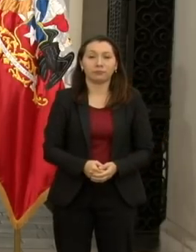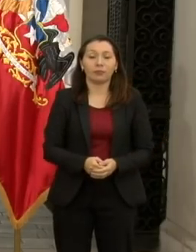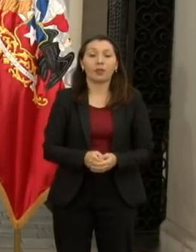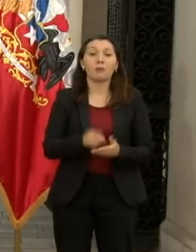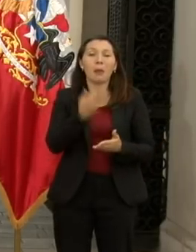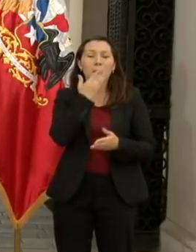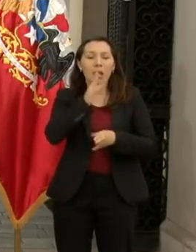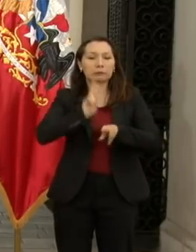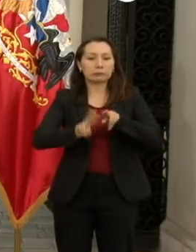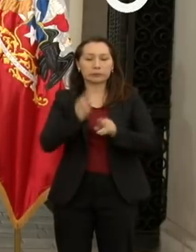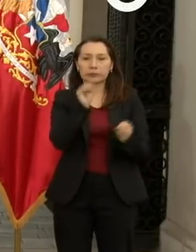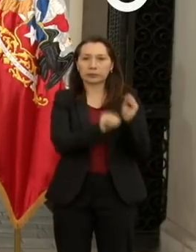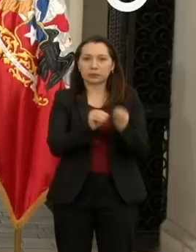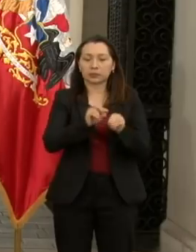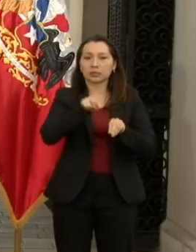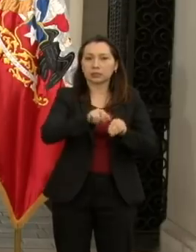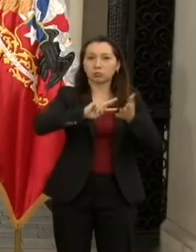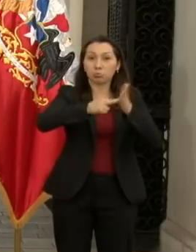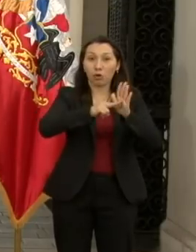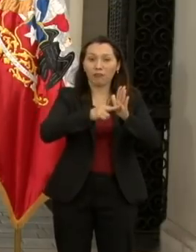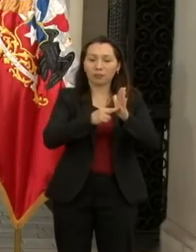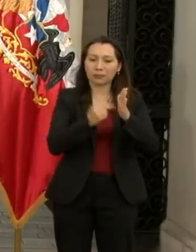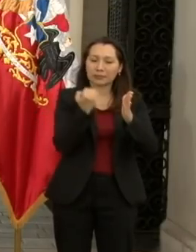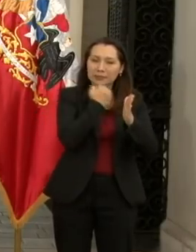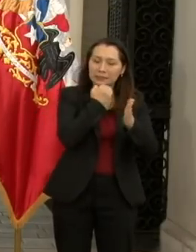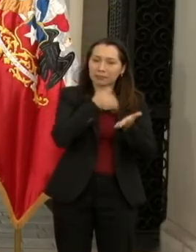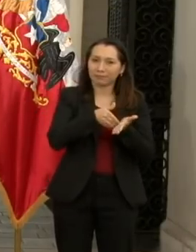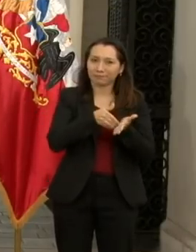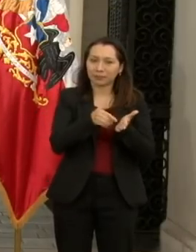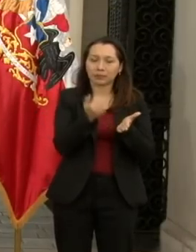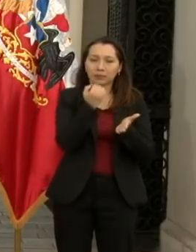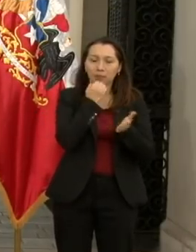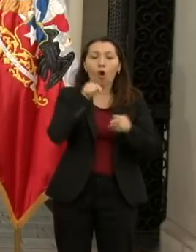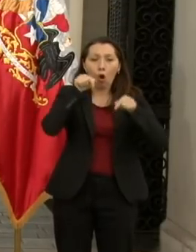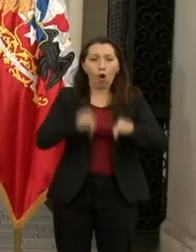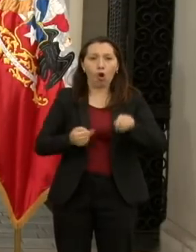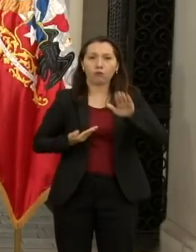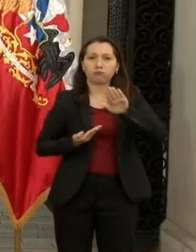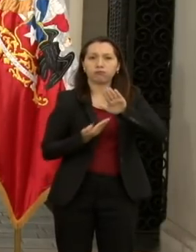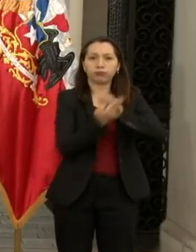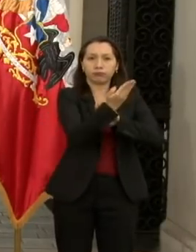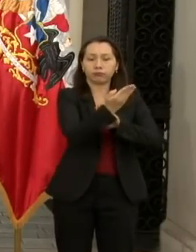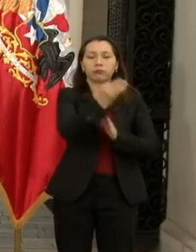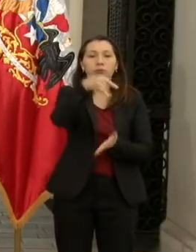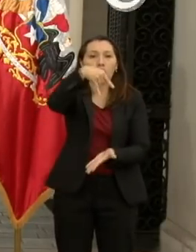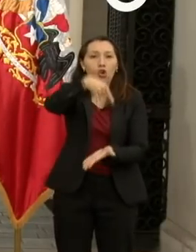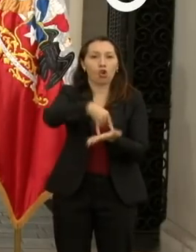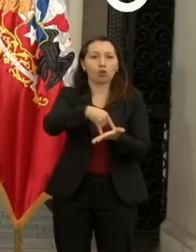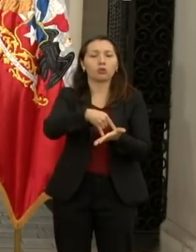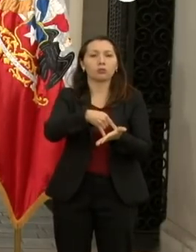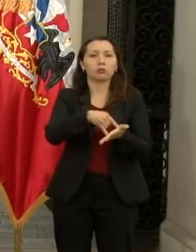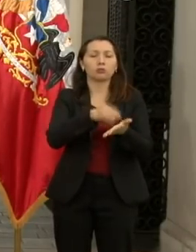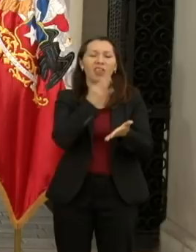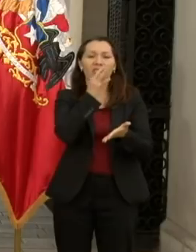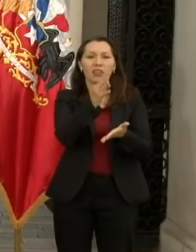Para subsanar estos problemas y deficiencias, enviaré hoy al Congreso un